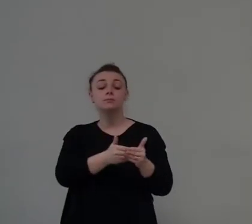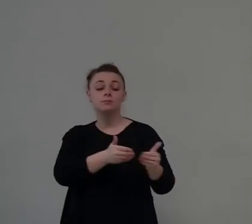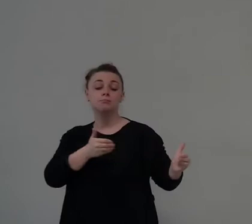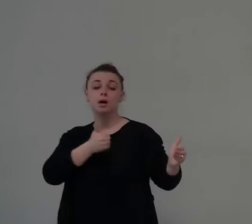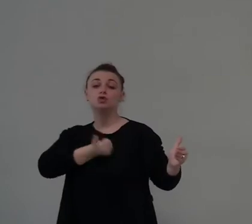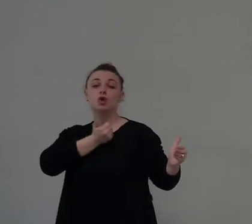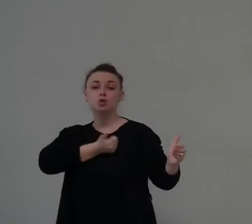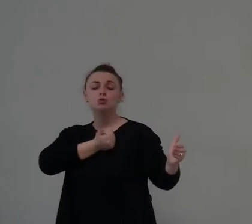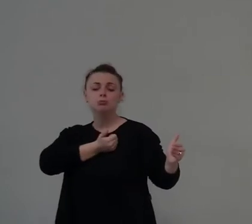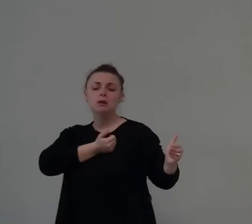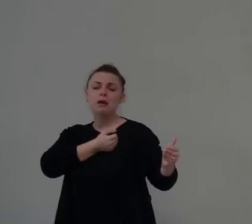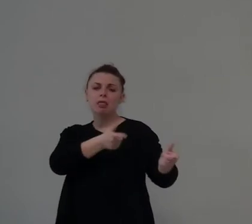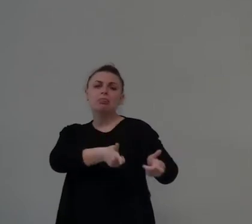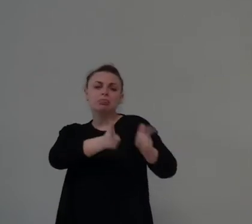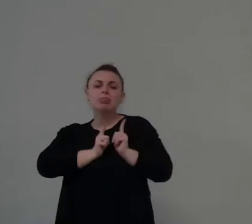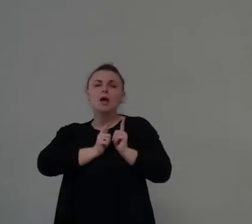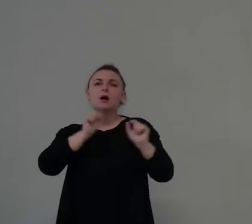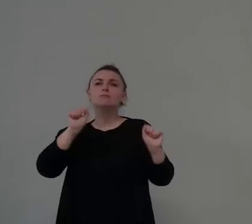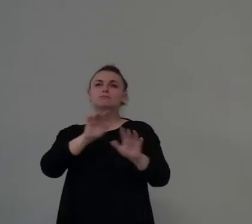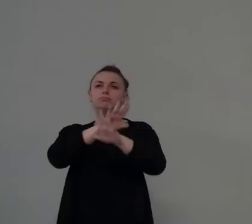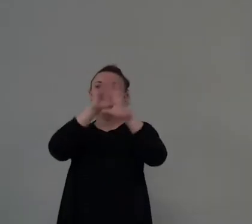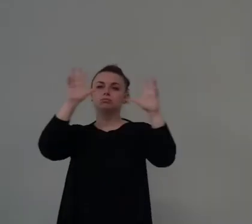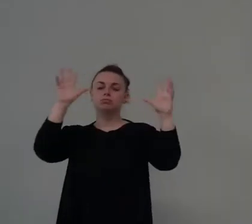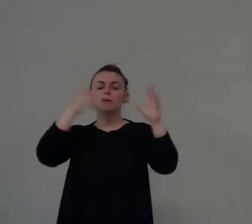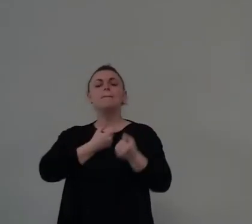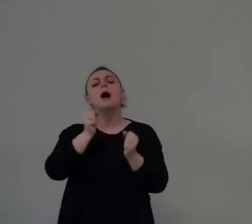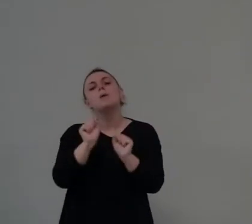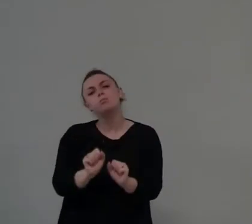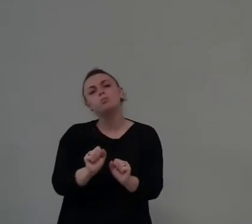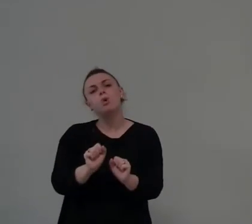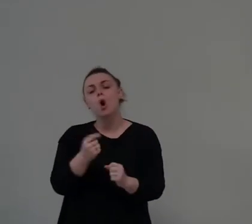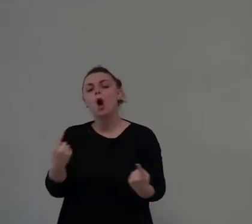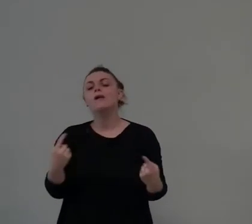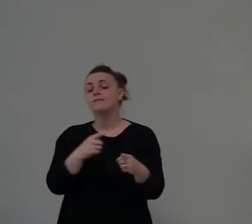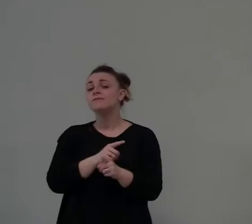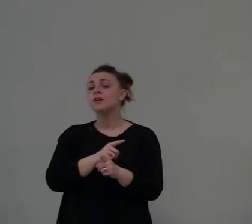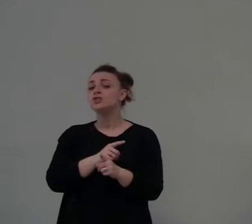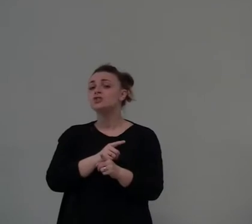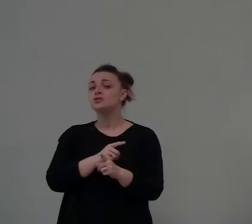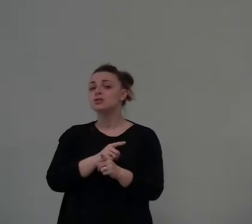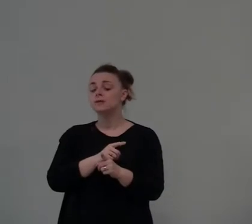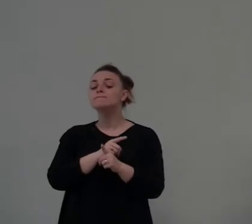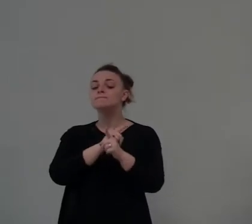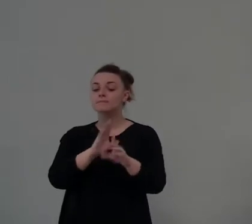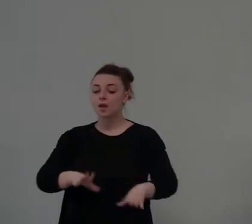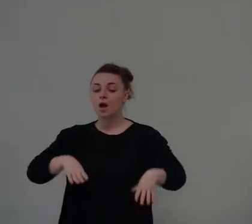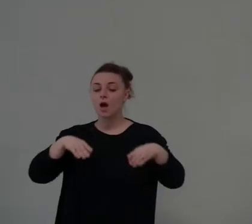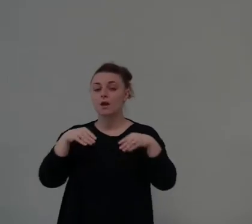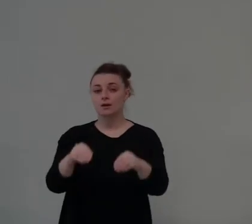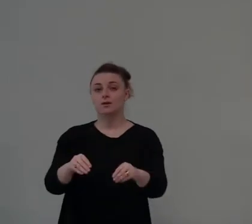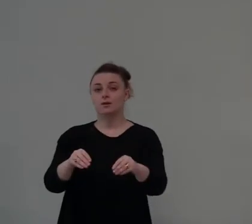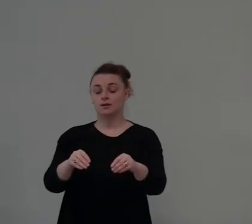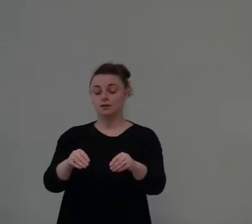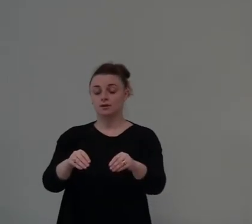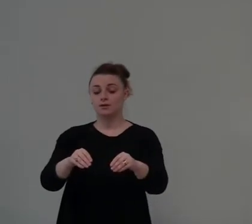non sempre, ma non è sempre così. Qualche volta può portarti in mezzo a un deserto dove